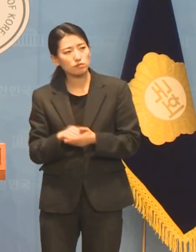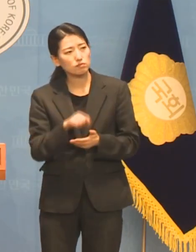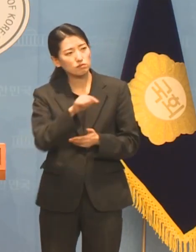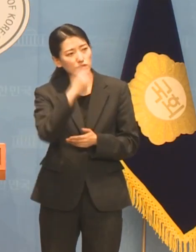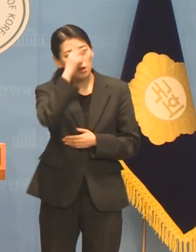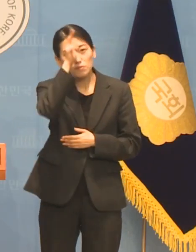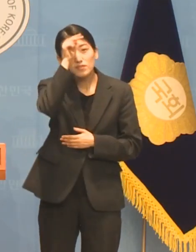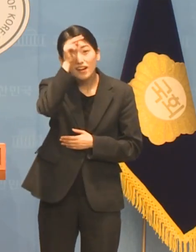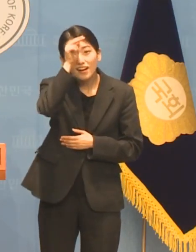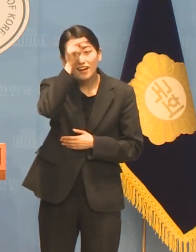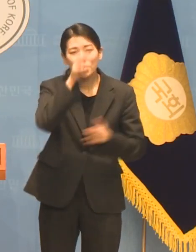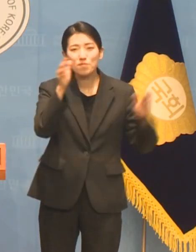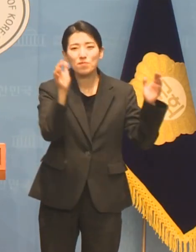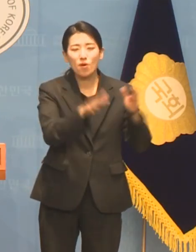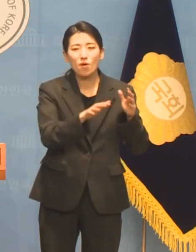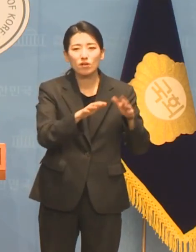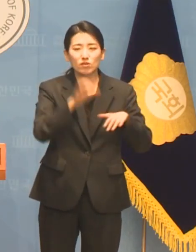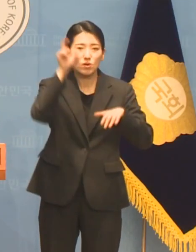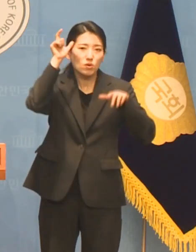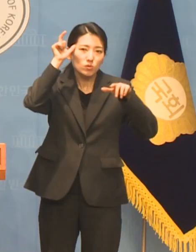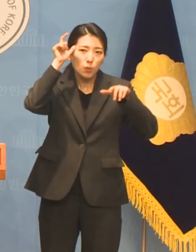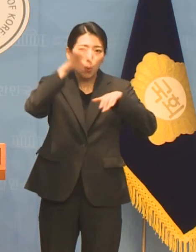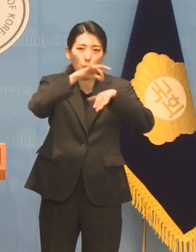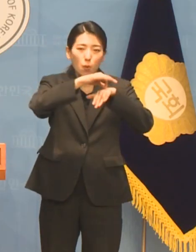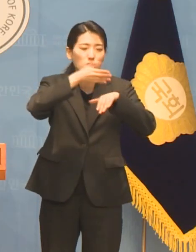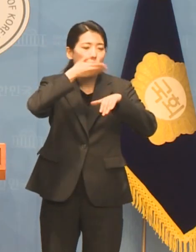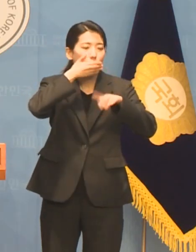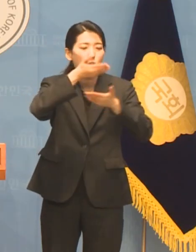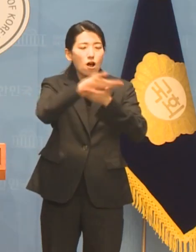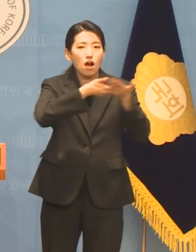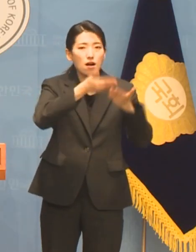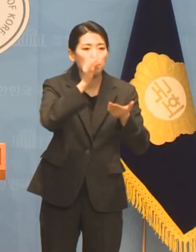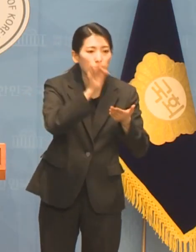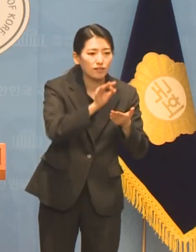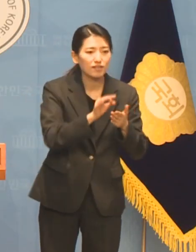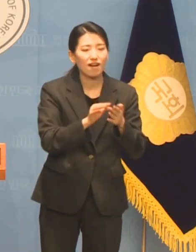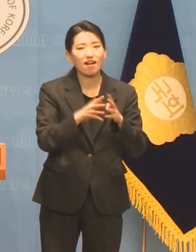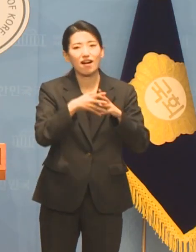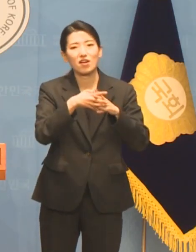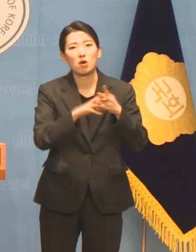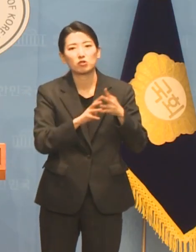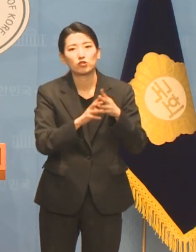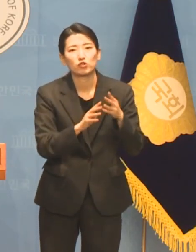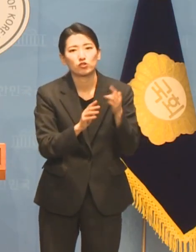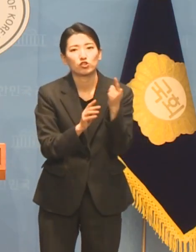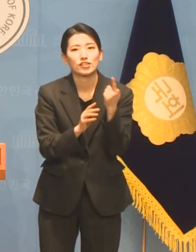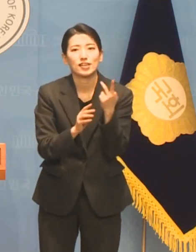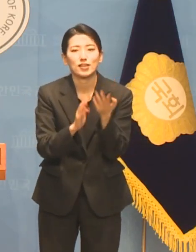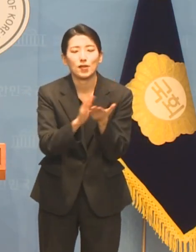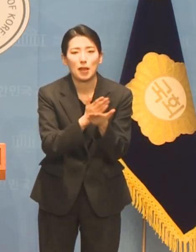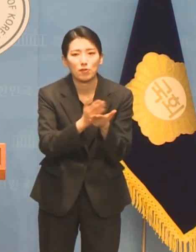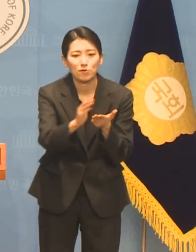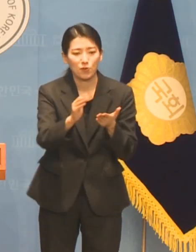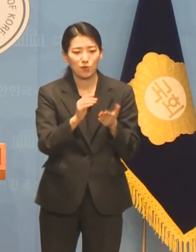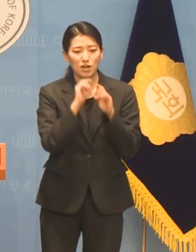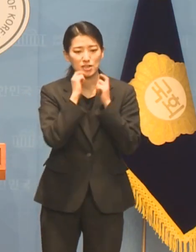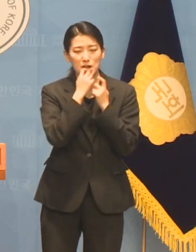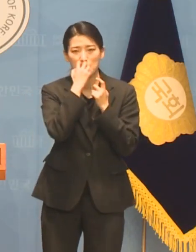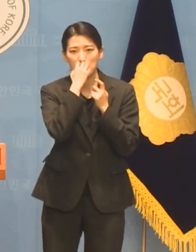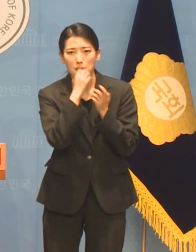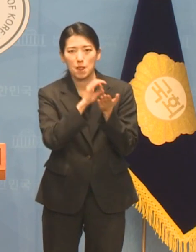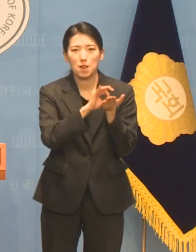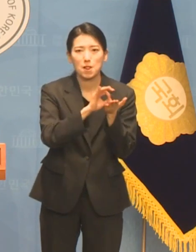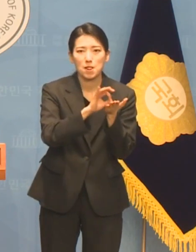파티 사례가 대표적입니다. 당시 검찰의 쪼개기 결제, 증빙서류 제출 위반 등의 혐의가 발견되어 대책위원회가